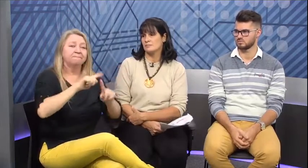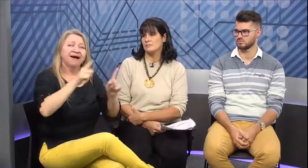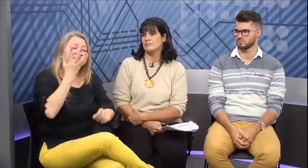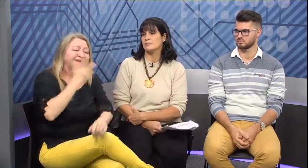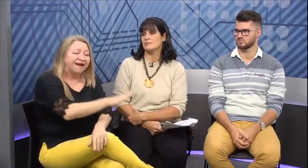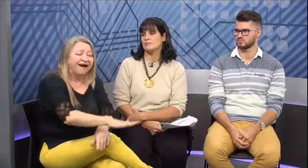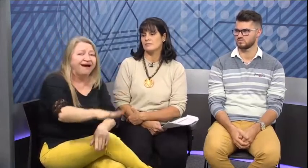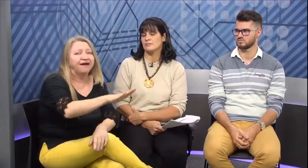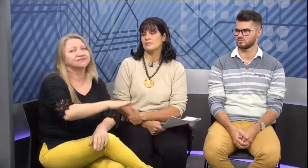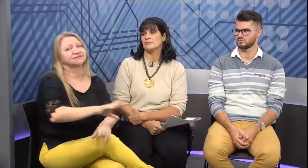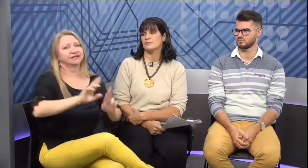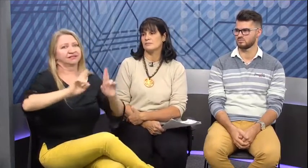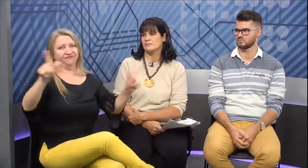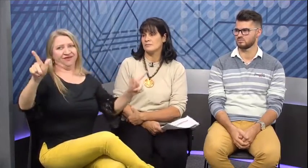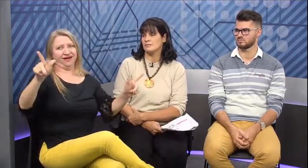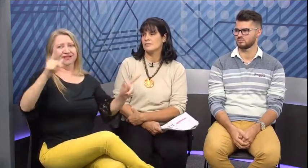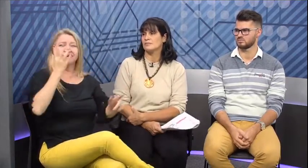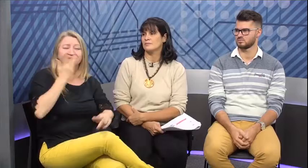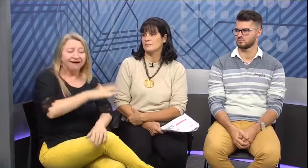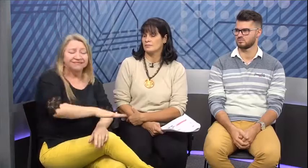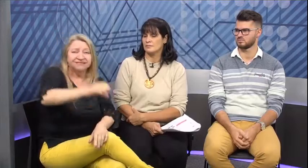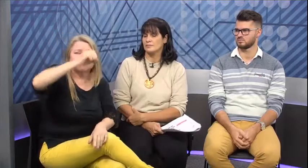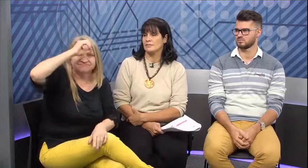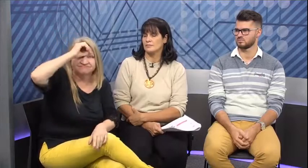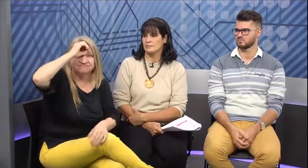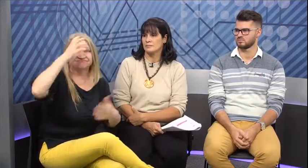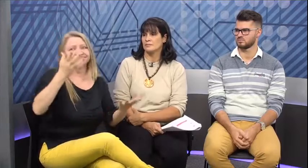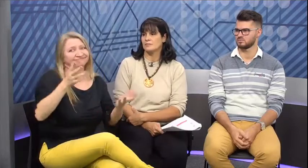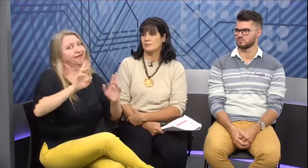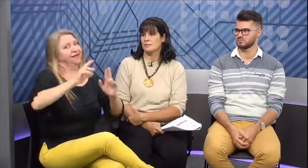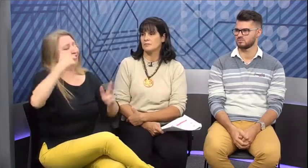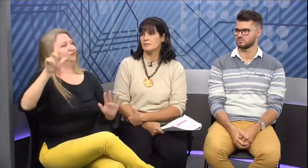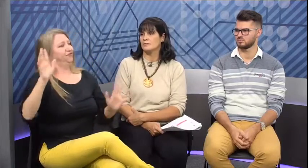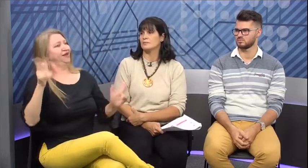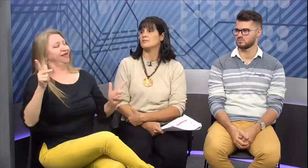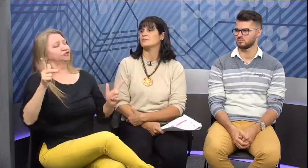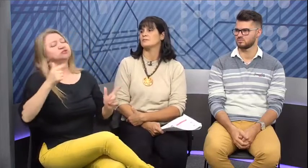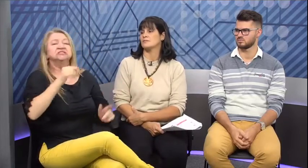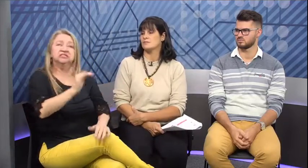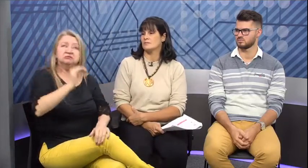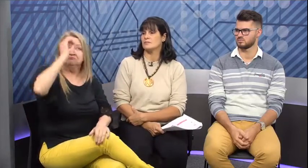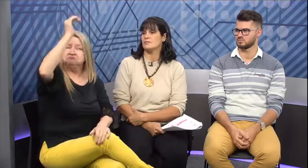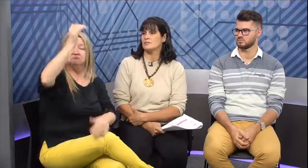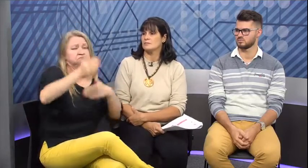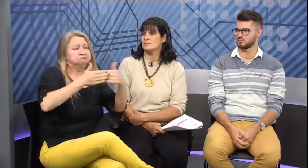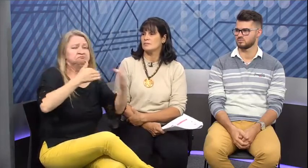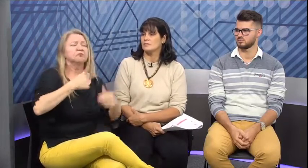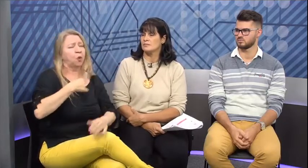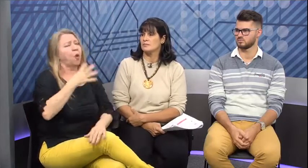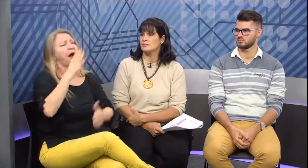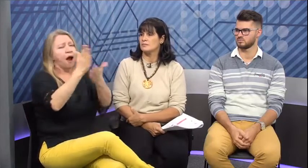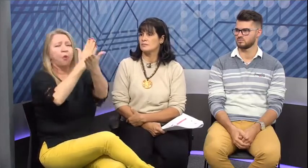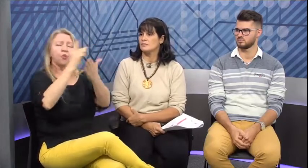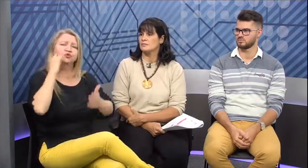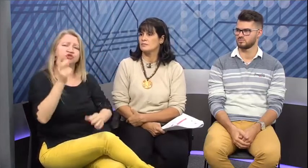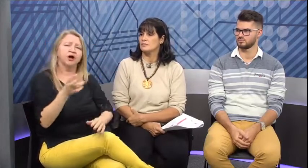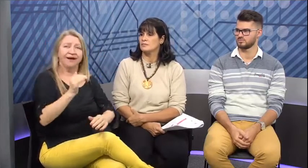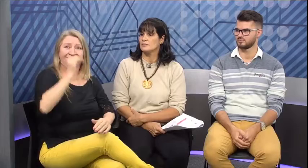eles escolhem por si mesmos, mas não as crianças, né? As crianças não podem tomar essa decisão, essa escolha, então é diferente